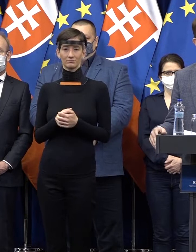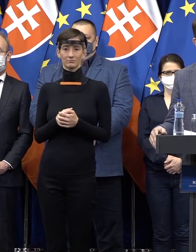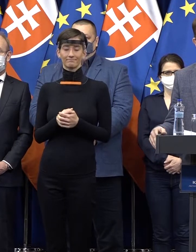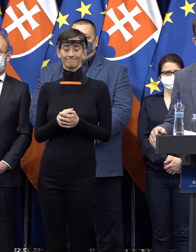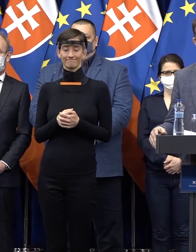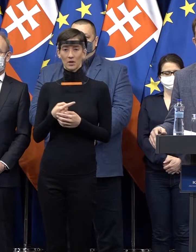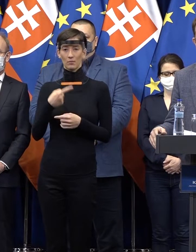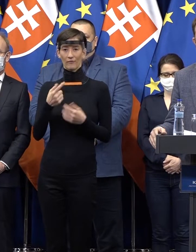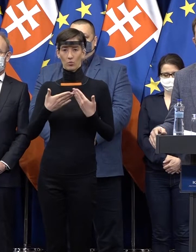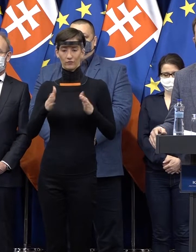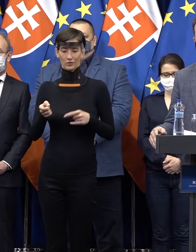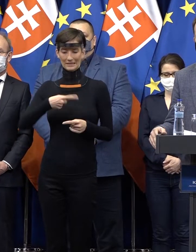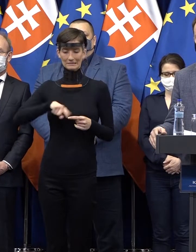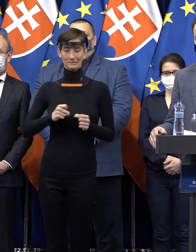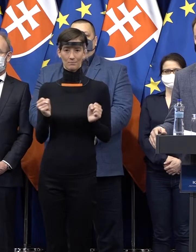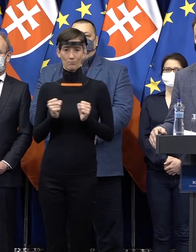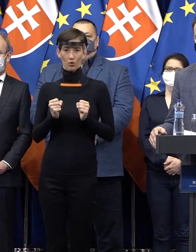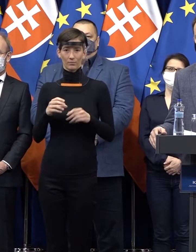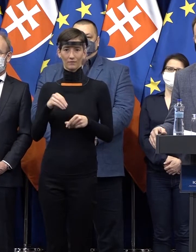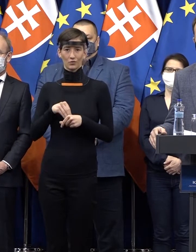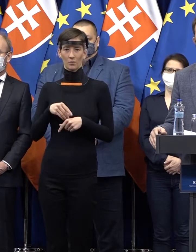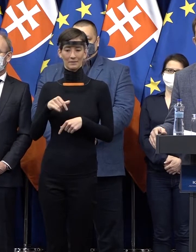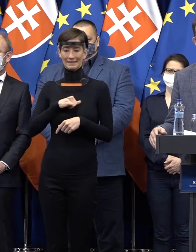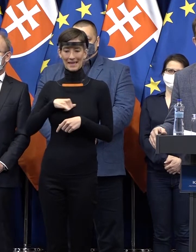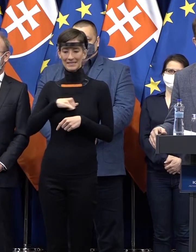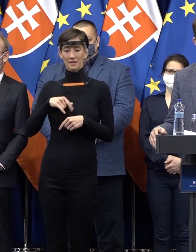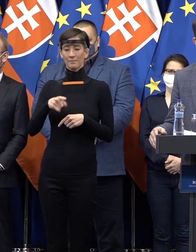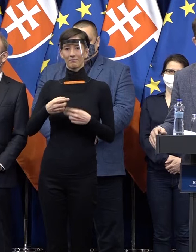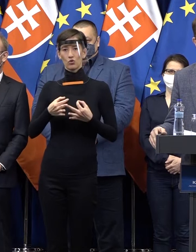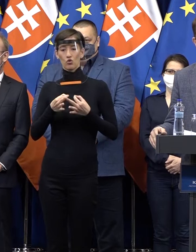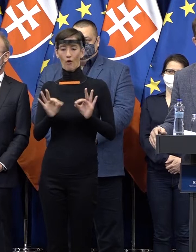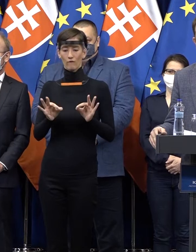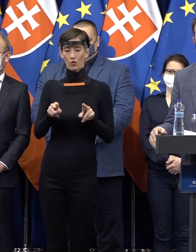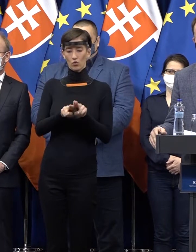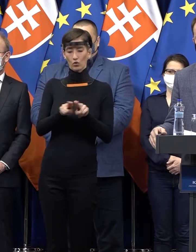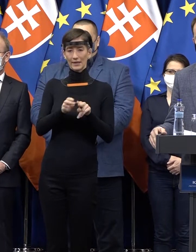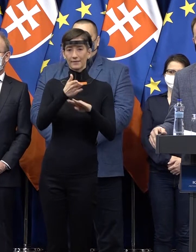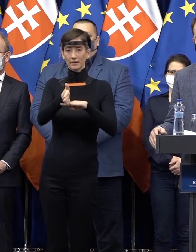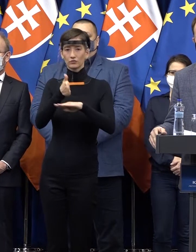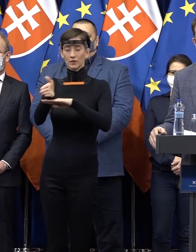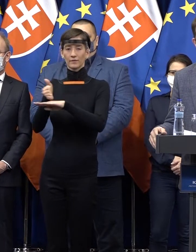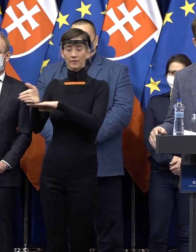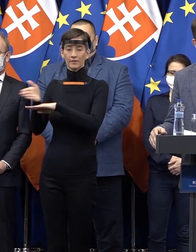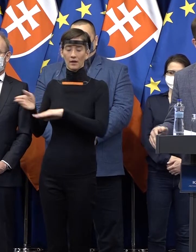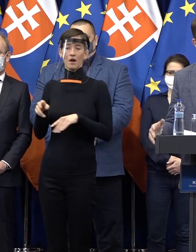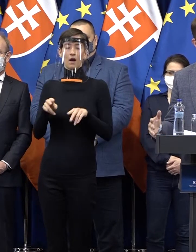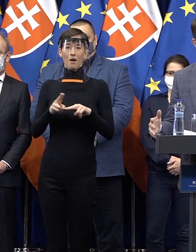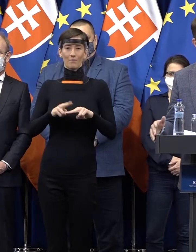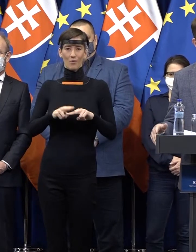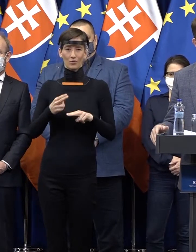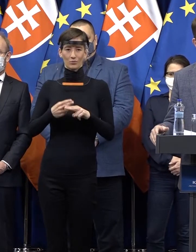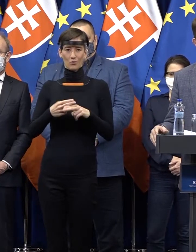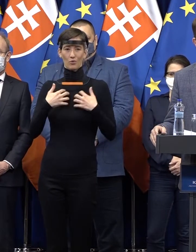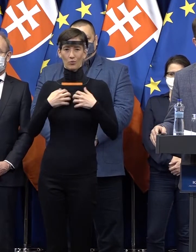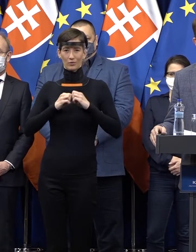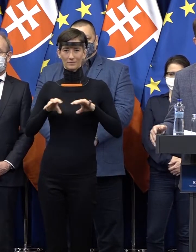miesta, bojíme sa, že by sme mohli škrtnúť zápalkou, ak by sme takéto opatrenie neprijali. Som veľmi rád, že